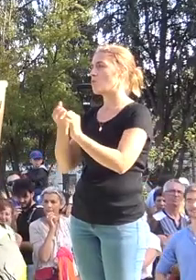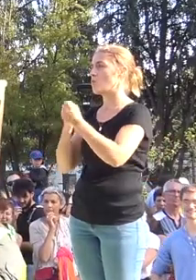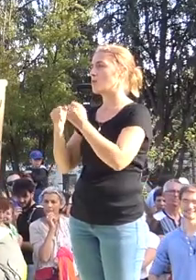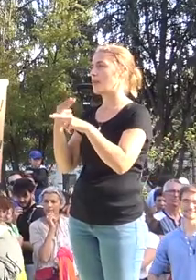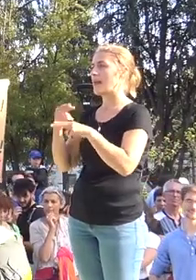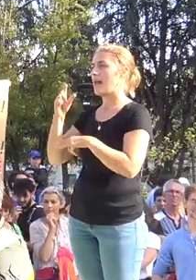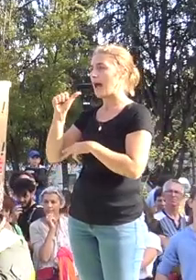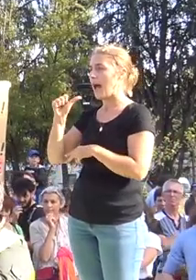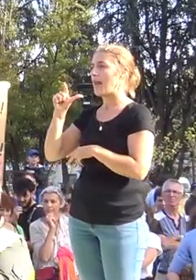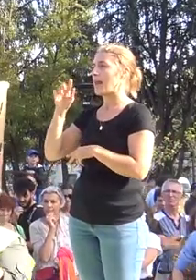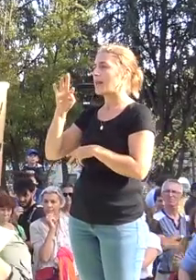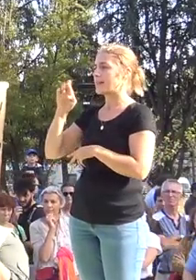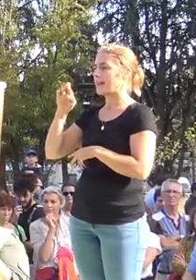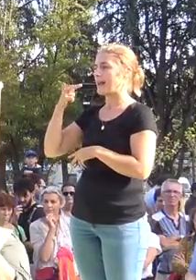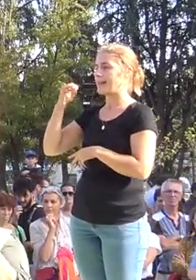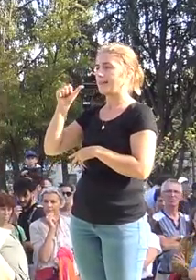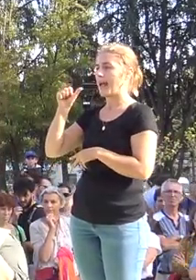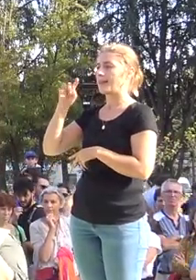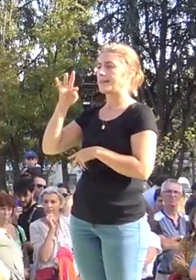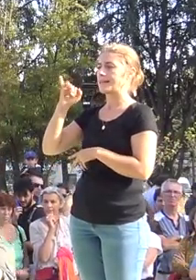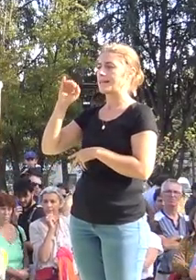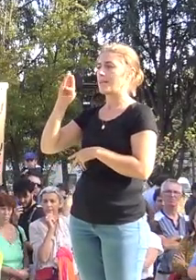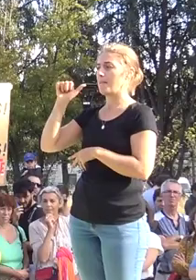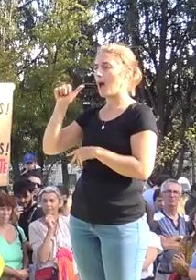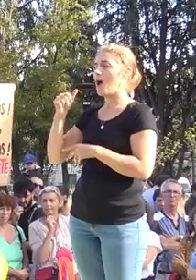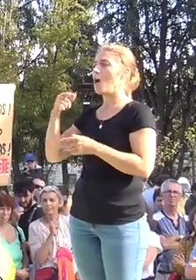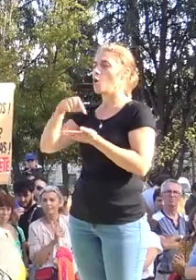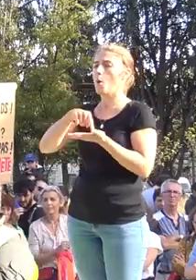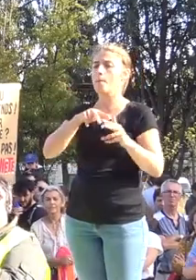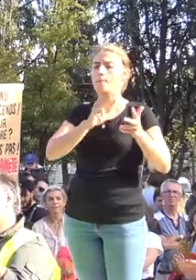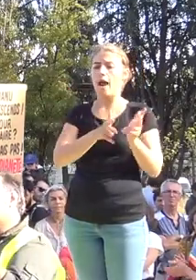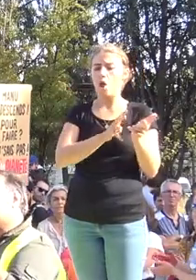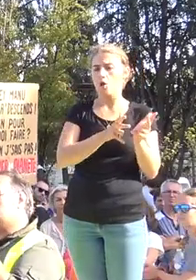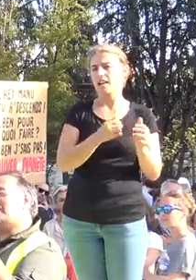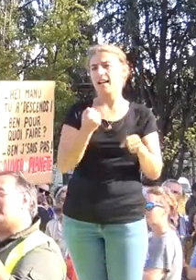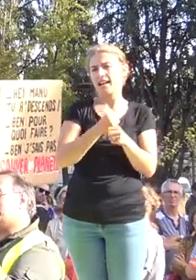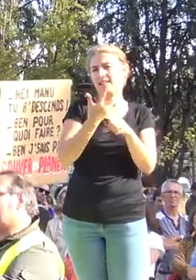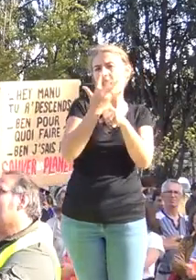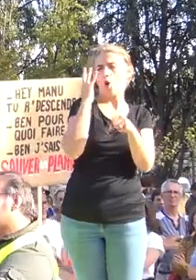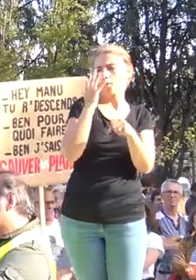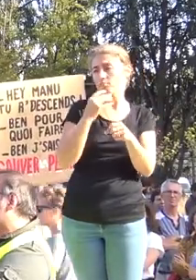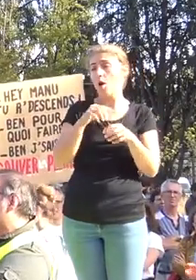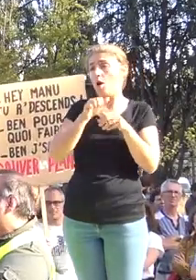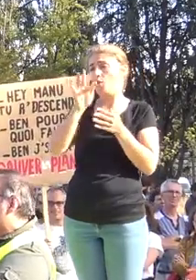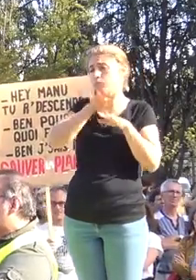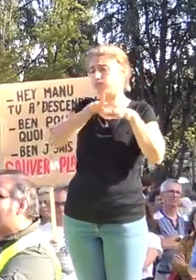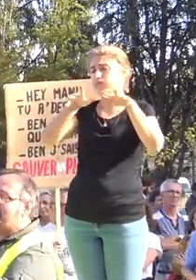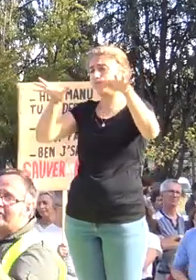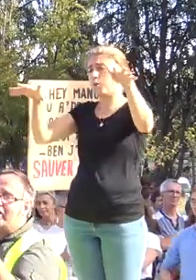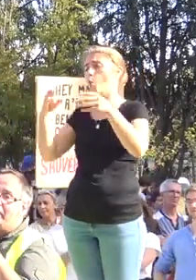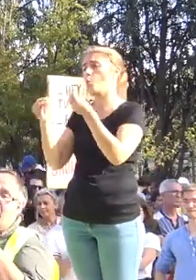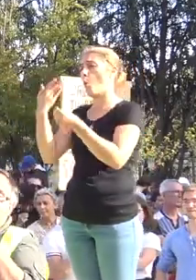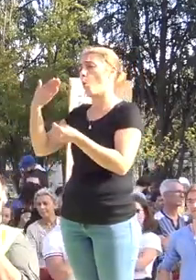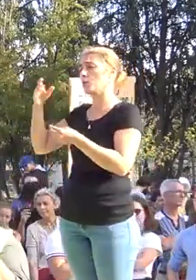Alternativa, c'est un mouvement qui s'est créé il y a 5 ans à Bayonne, qui rayonne maintenant dans toute la France, qui existe aussi dans d'autres